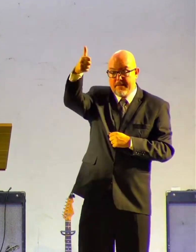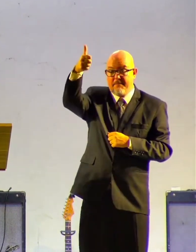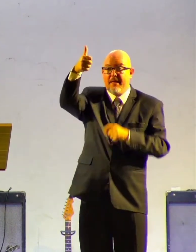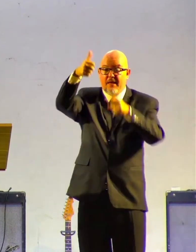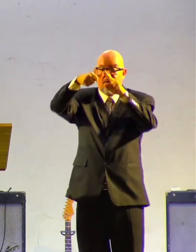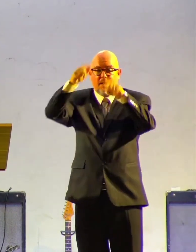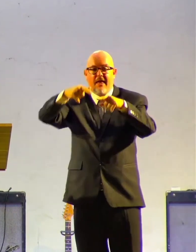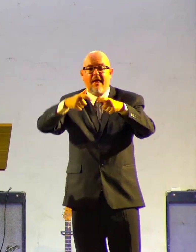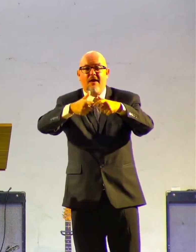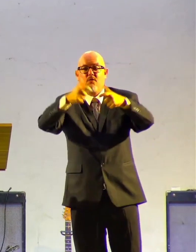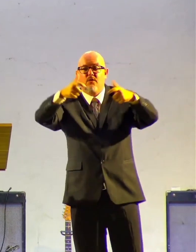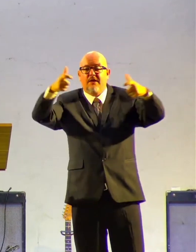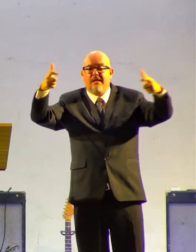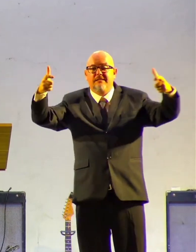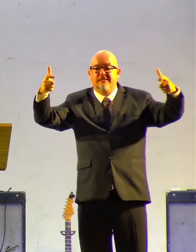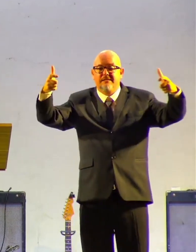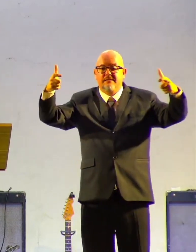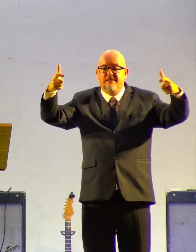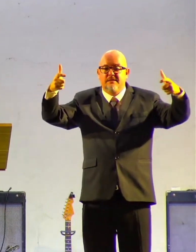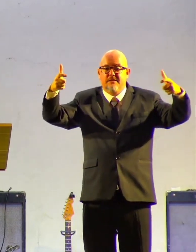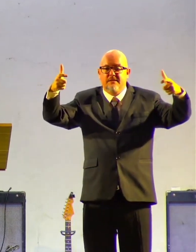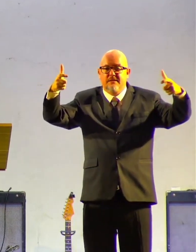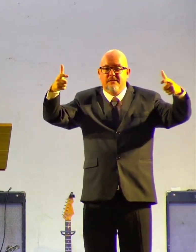é o crescimento numérico